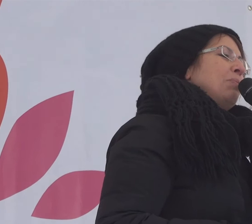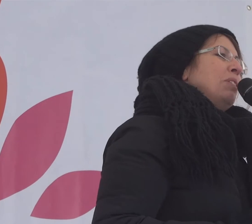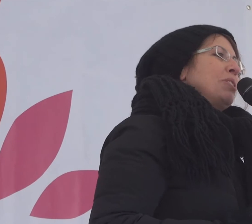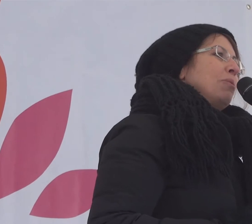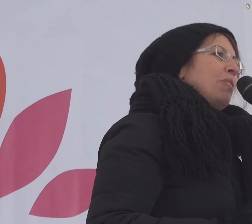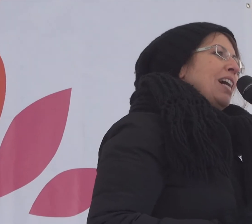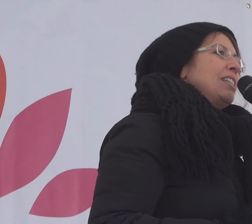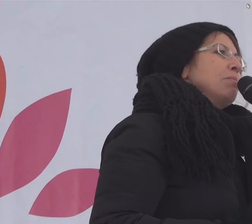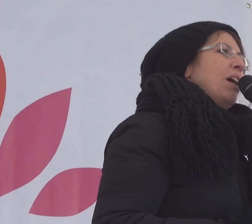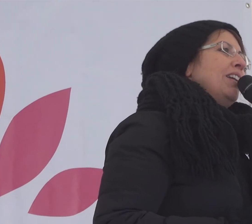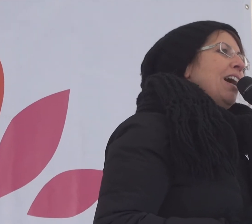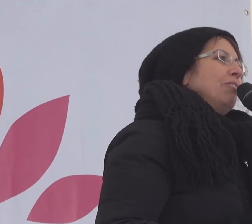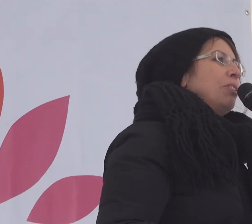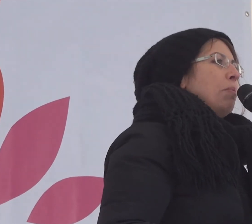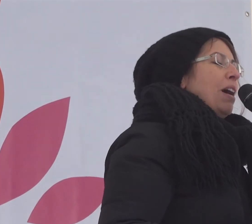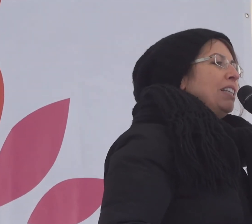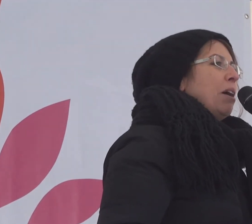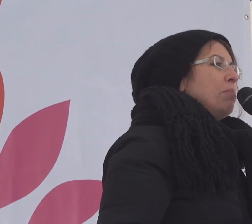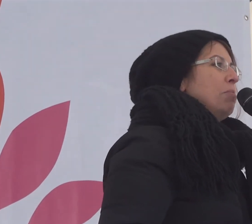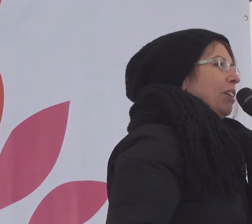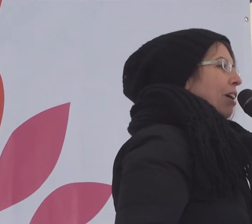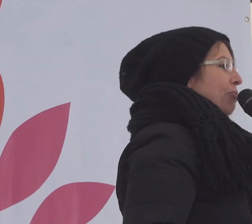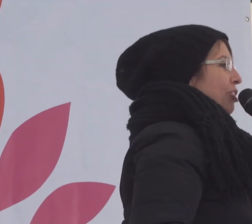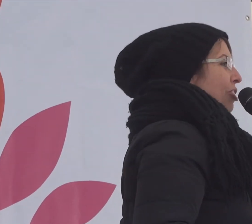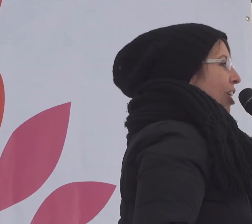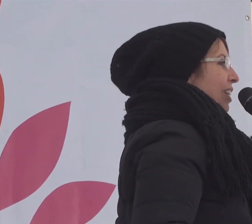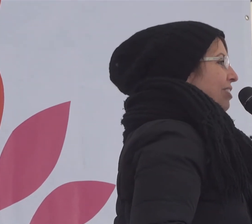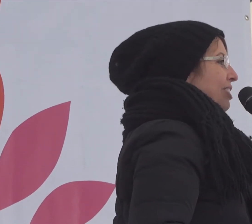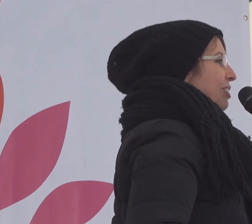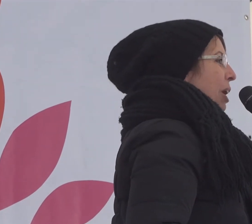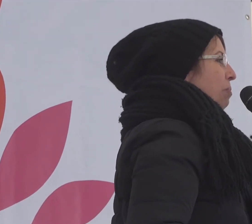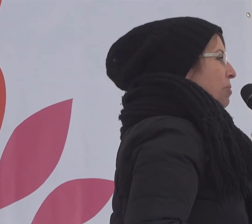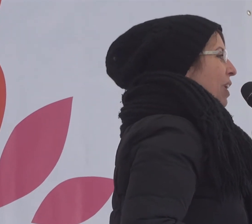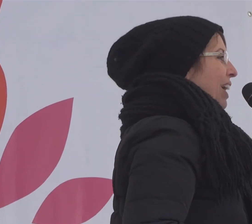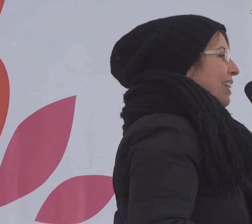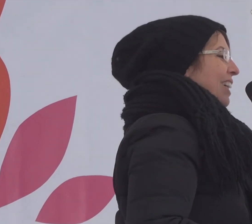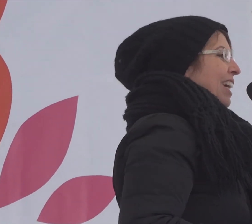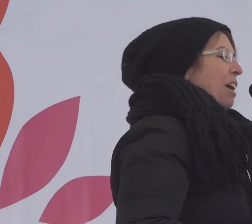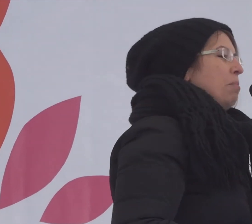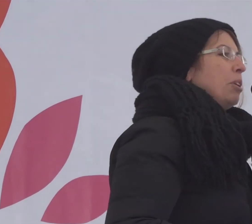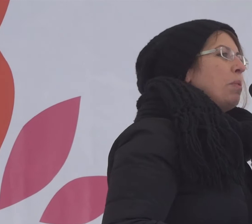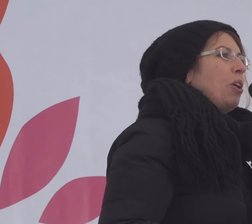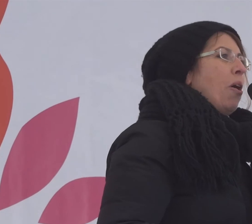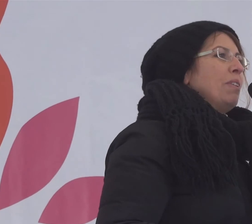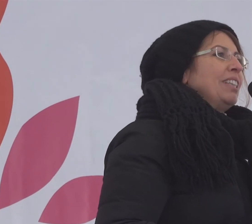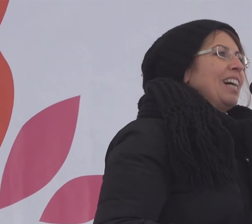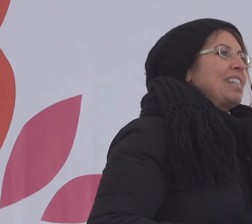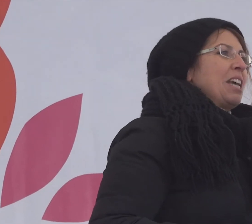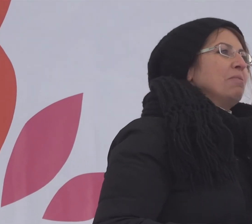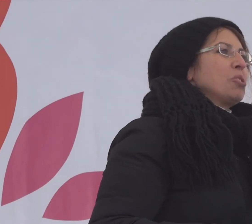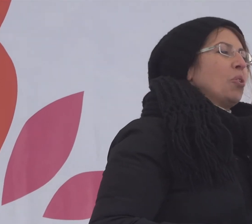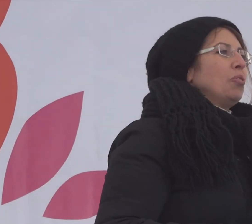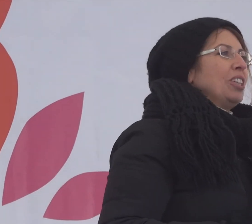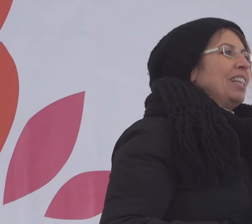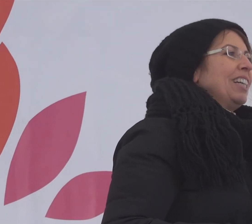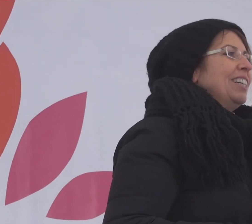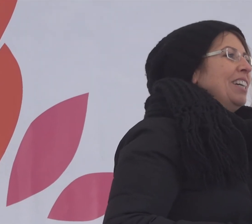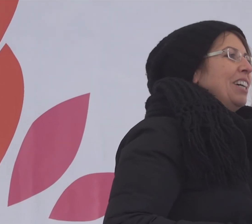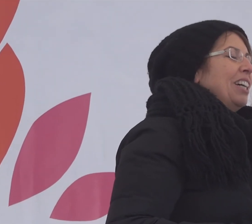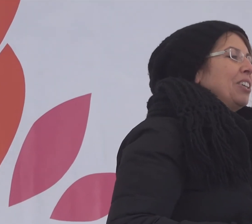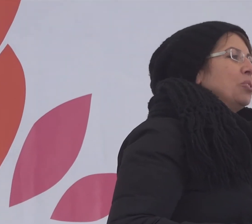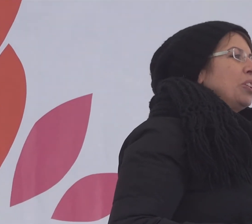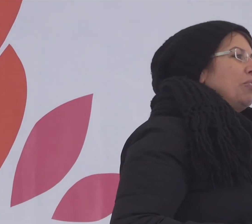Ich bin zum ersten Mal live dabei. Ich habe immer davon gehört und ich habe immer mitbekommen, dass eben so